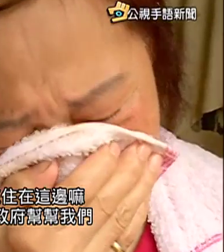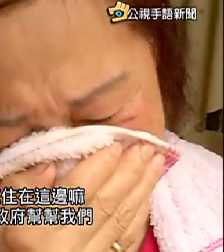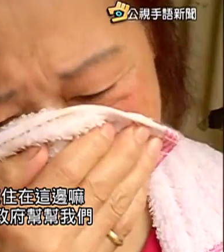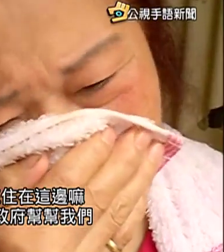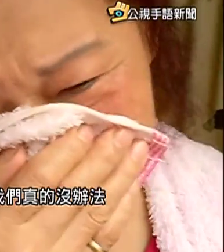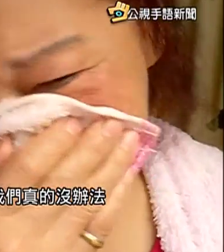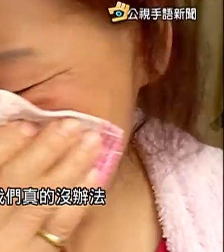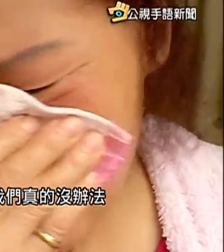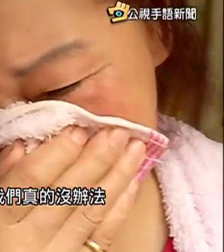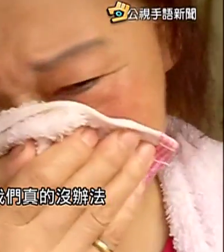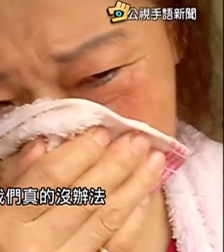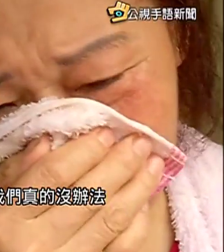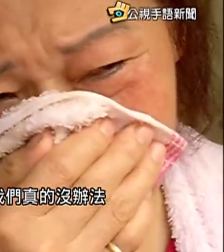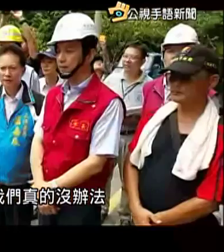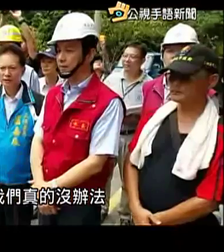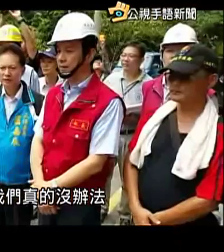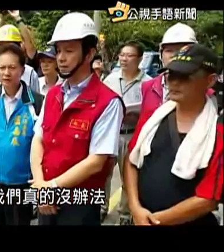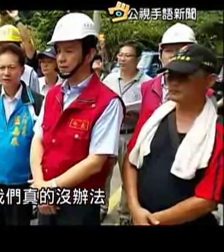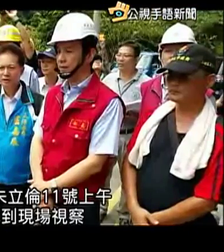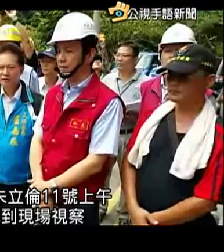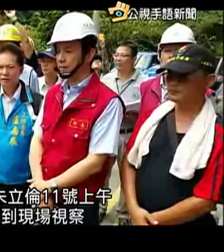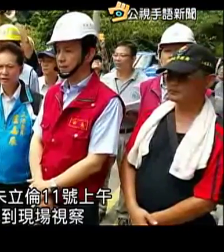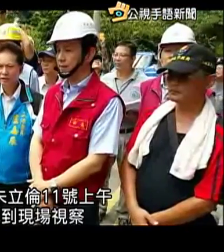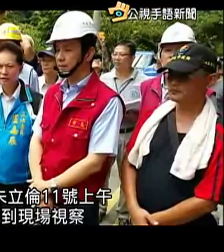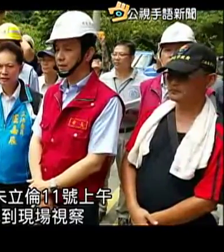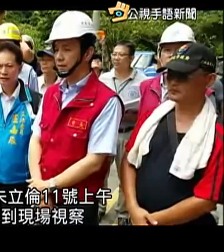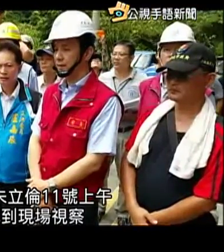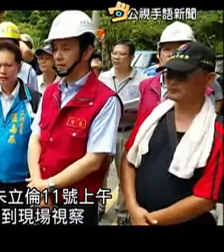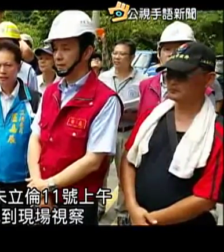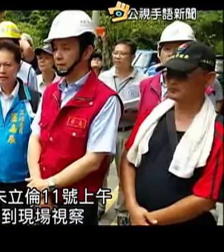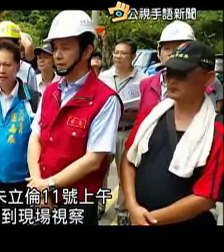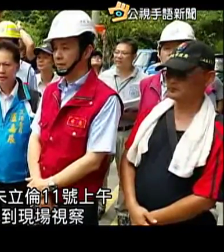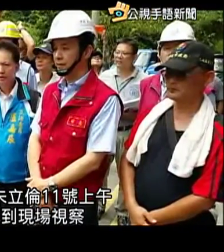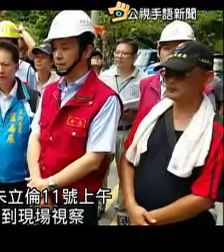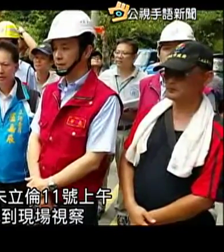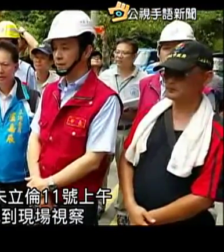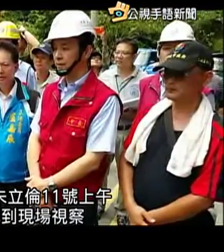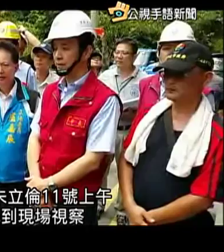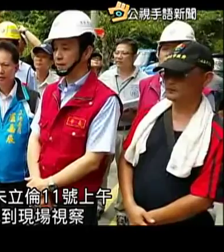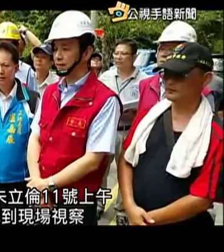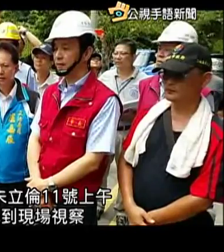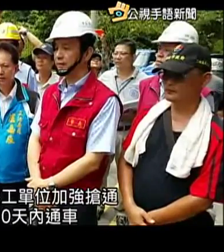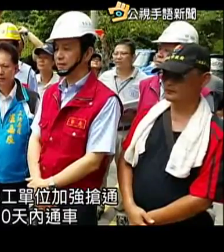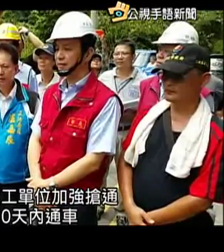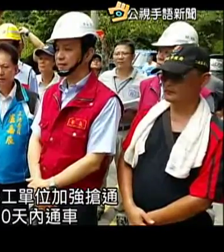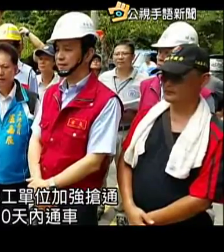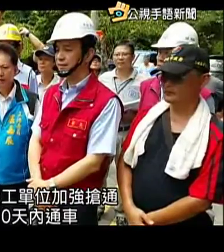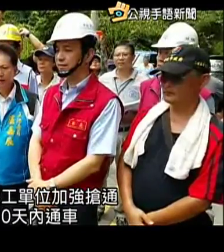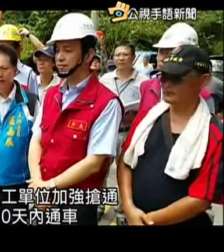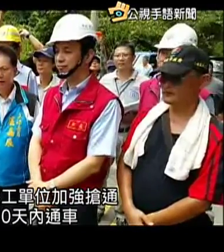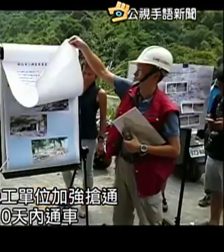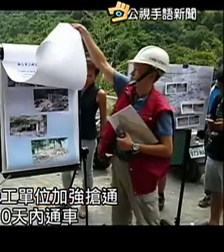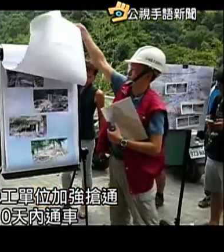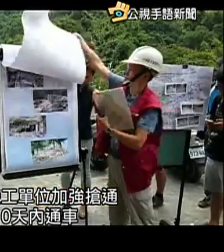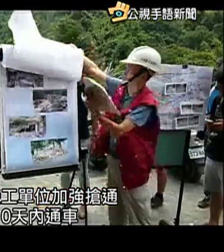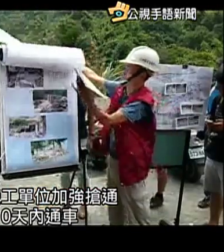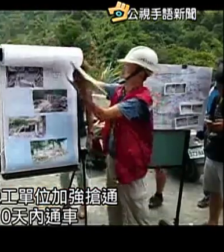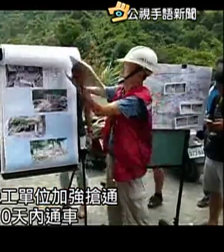对，我们真的没办法。 市长朱立伦11号上午也到现场视察，希望阳光单位加强抢通，10天内通